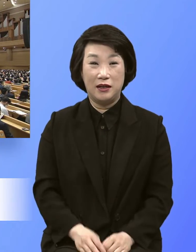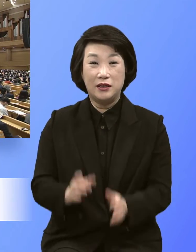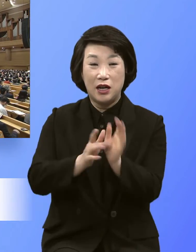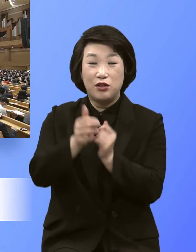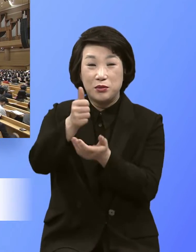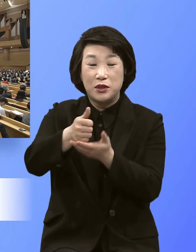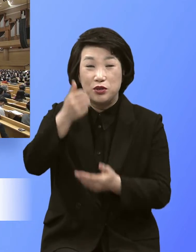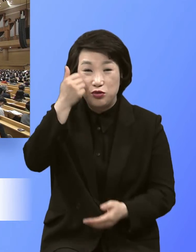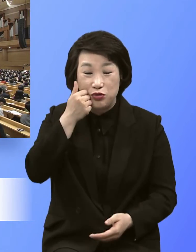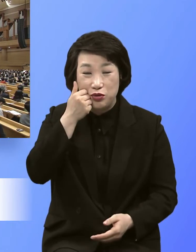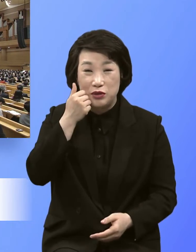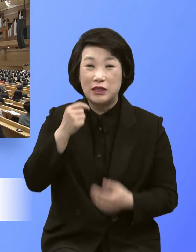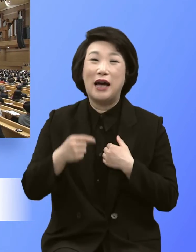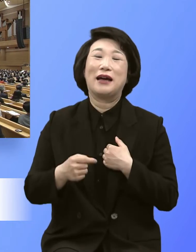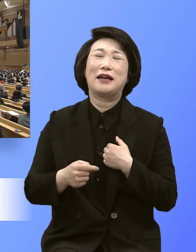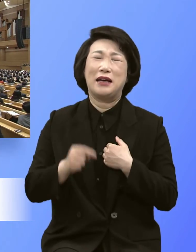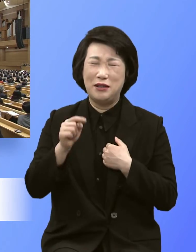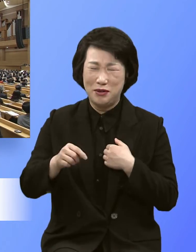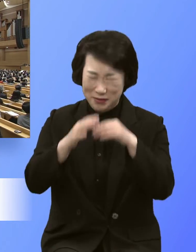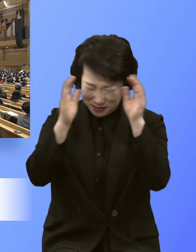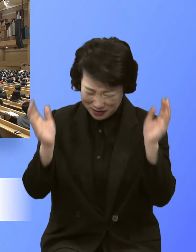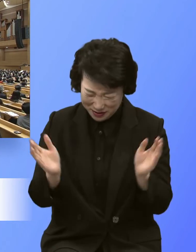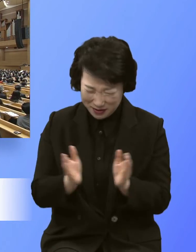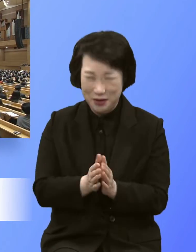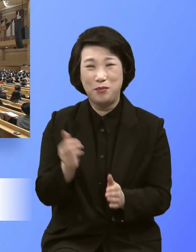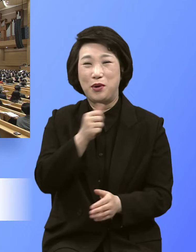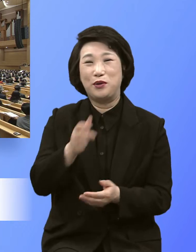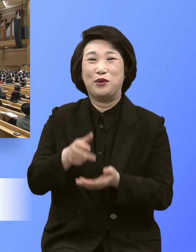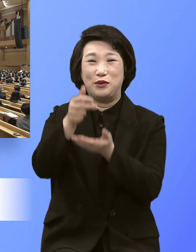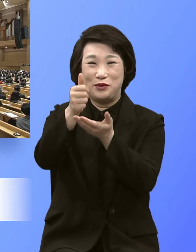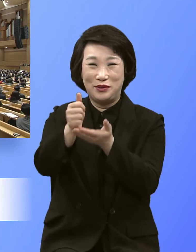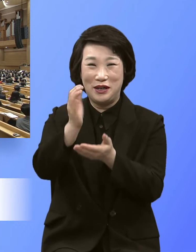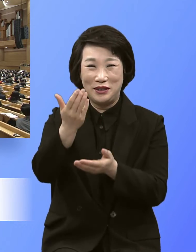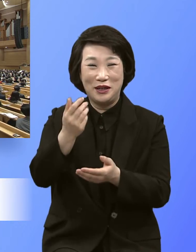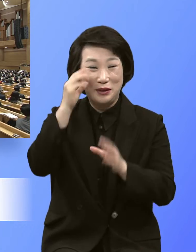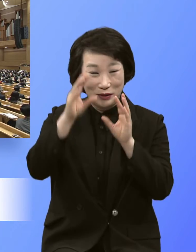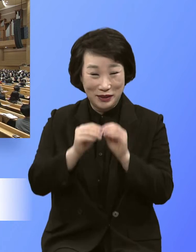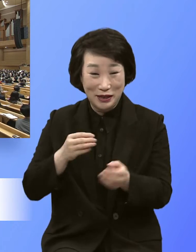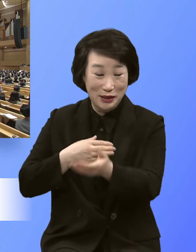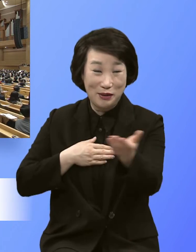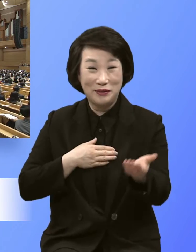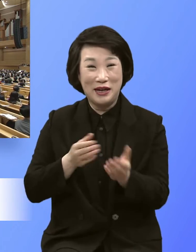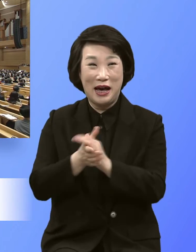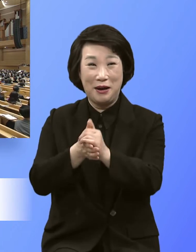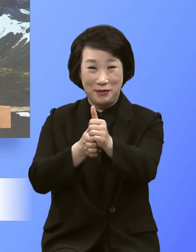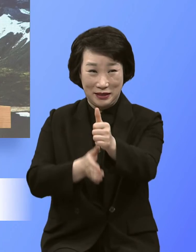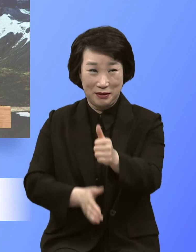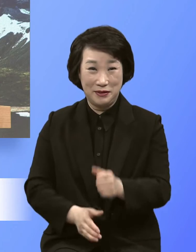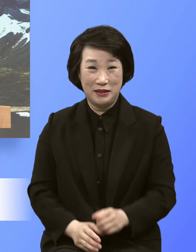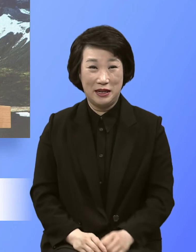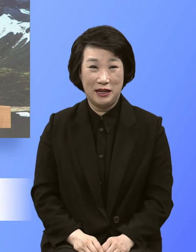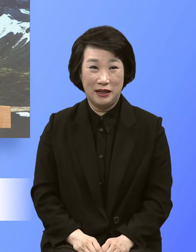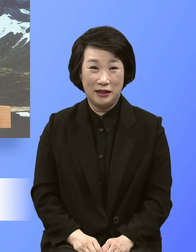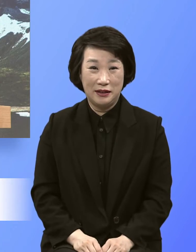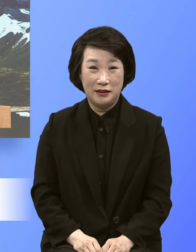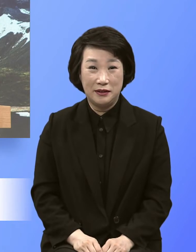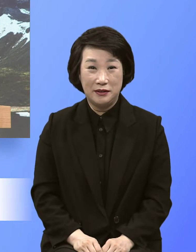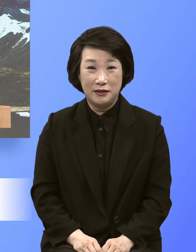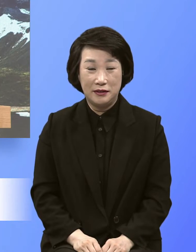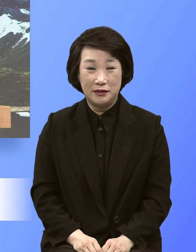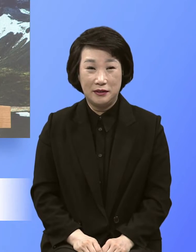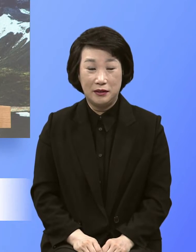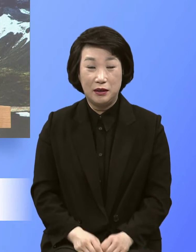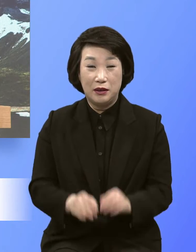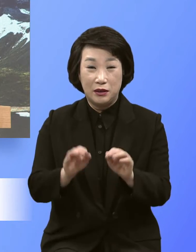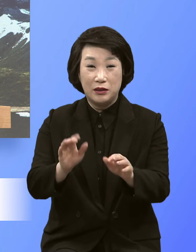예수는 나의 이른 변호자라는 거 동의하시면 아멘 합시다. 보세요.